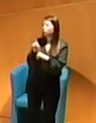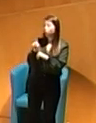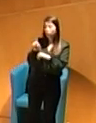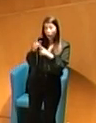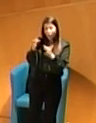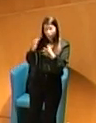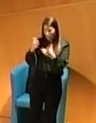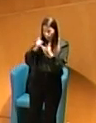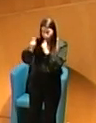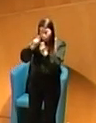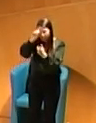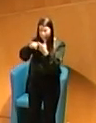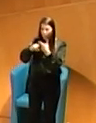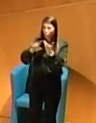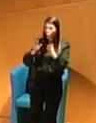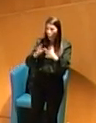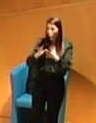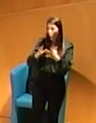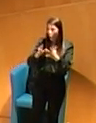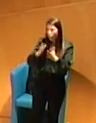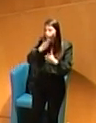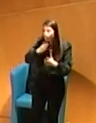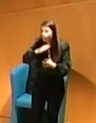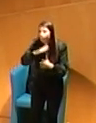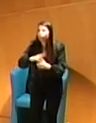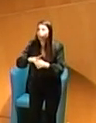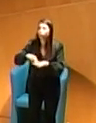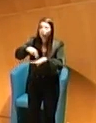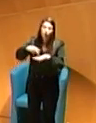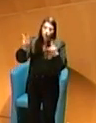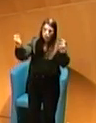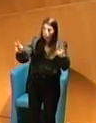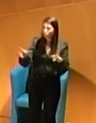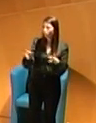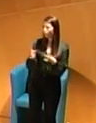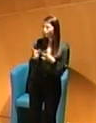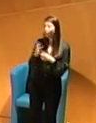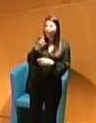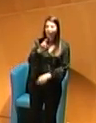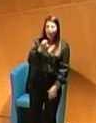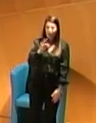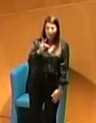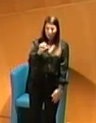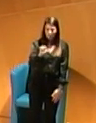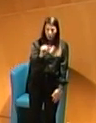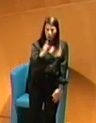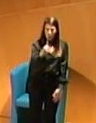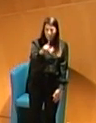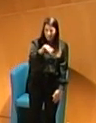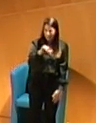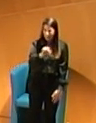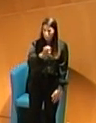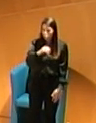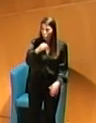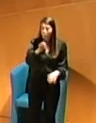de rétablissement. Je ne sais pas si vous en parlez beaucoup. Moi, c'est une notion que j'ai découvert. Le rétablissement, ça veut dire que les personnes qui ont un handicap